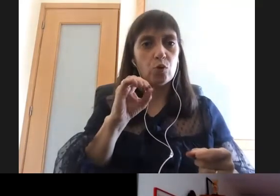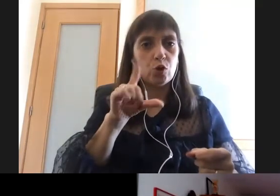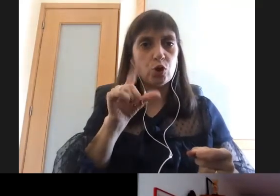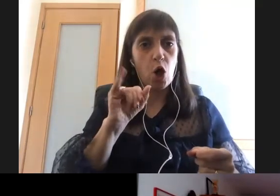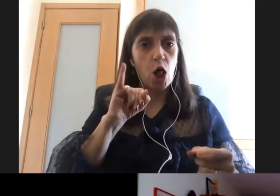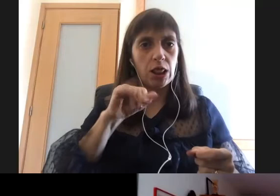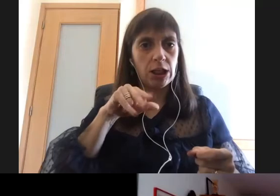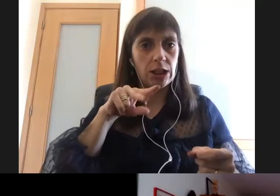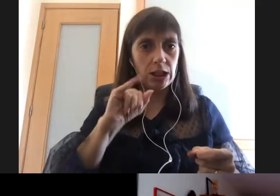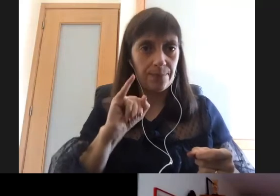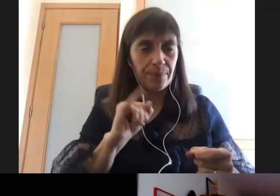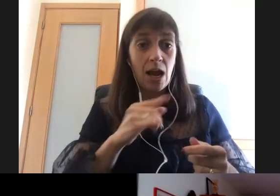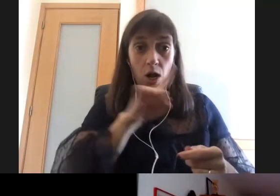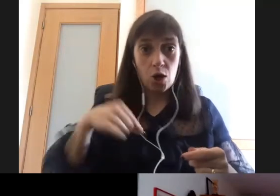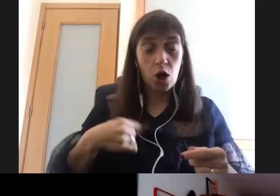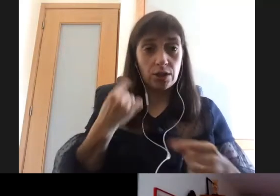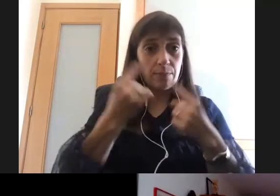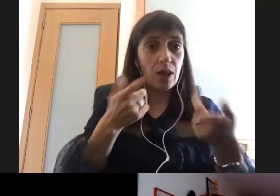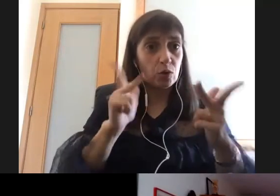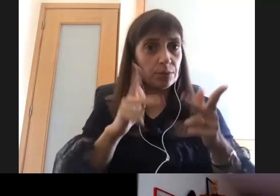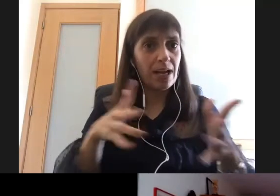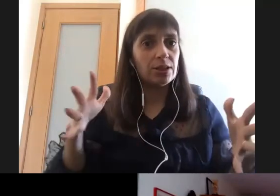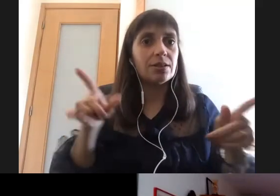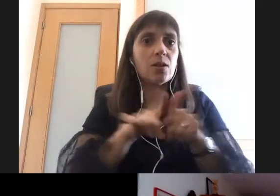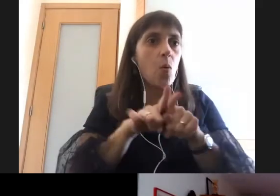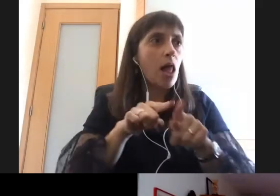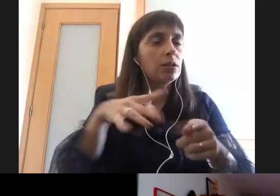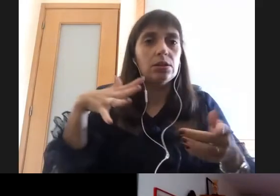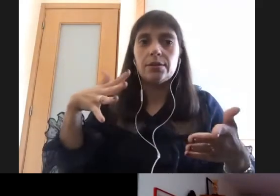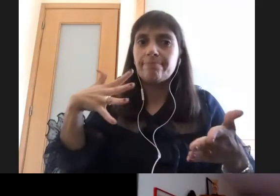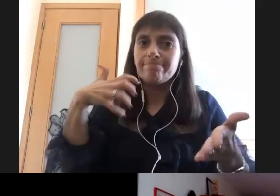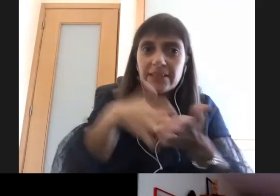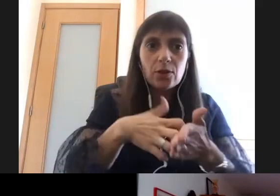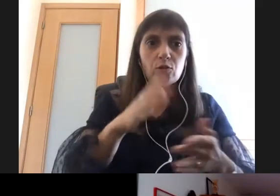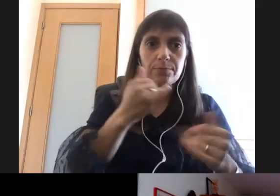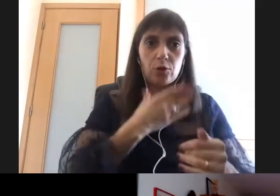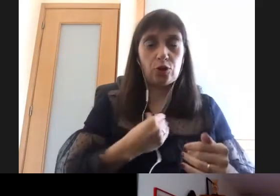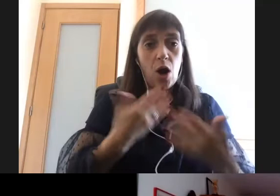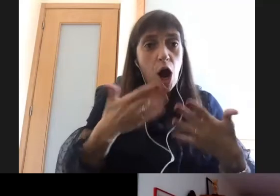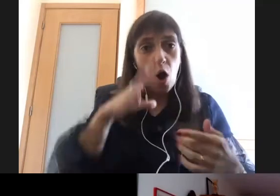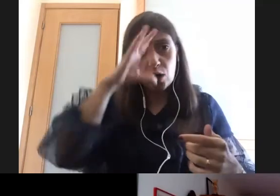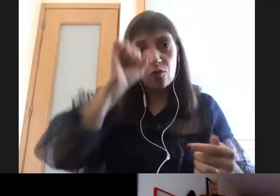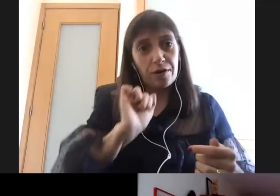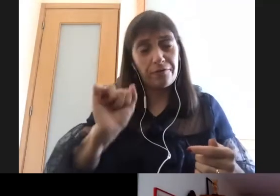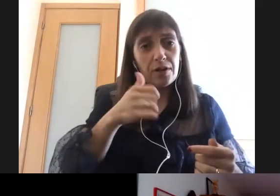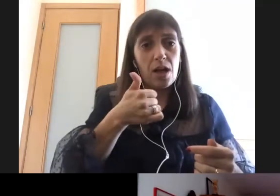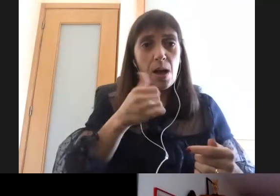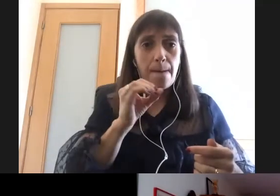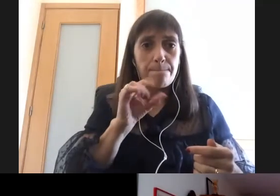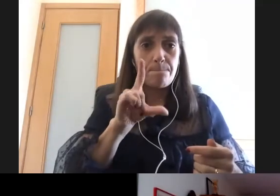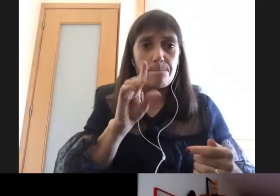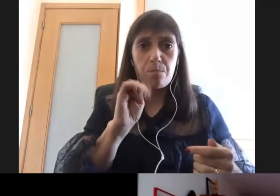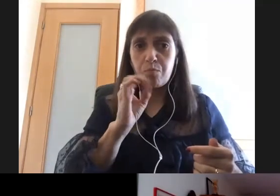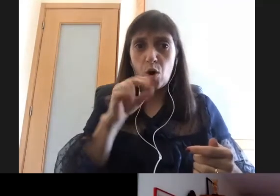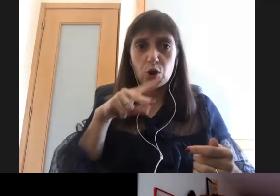alguns liberais que abraçaram ditaduras com gosto. Agora, no governo Bolsonaro, temos alguns desses. O Aranha não era